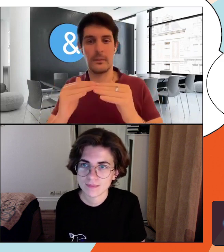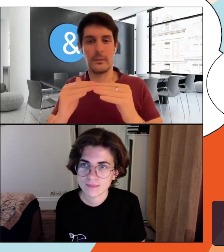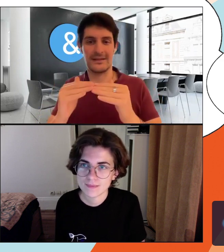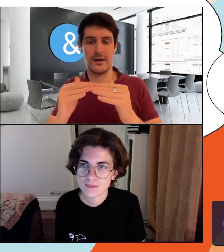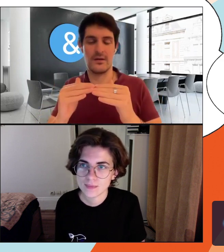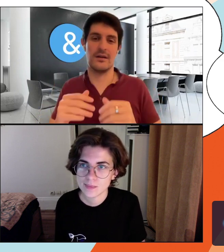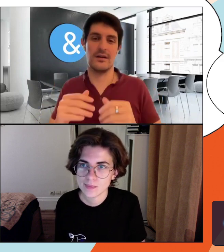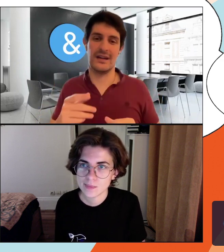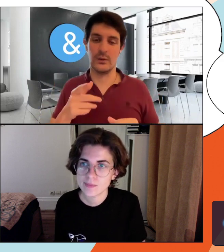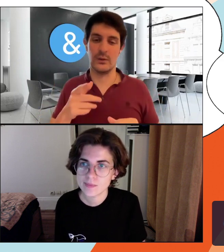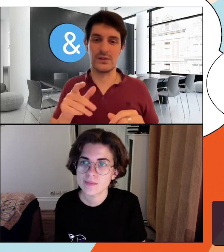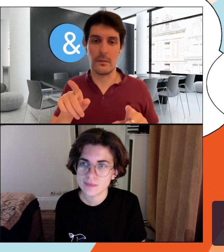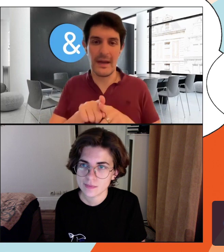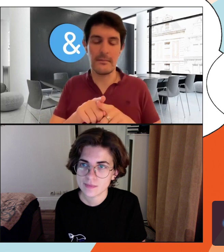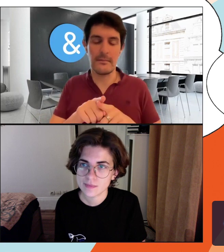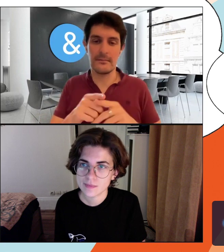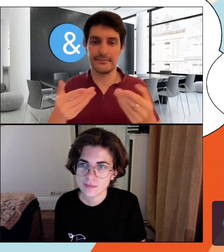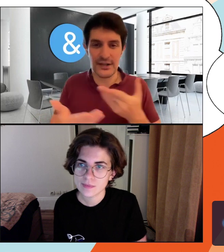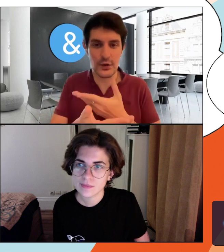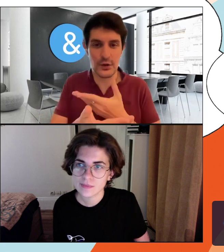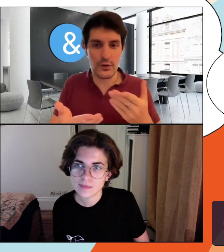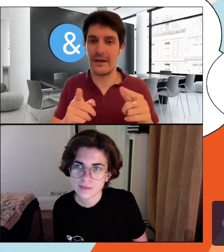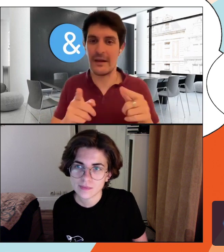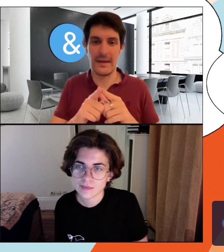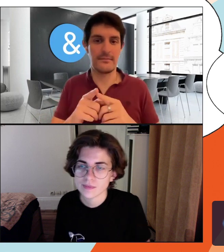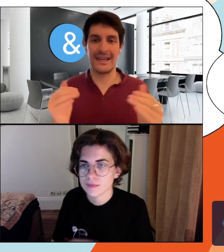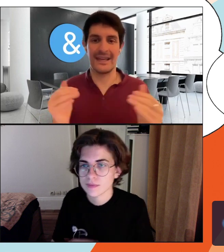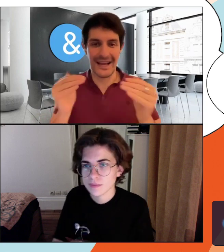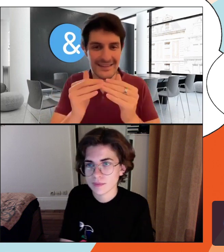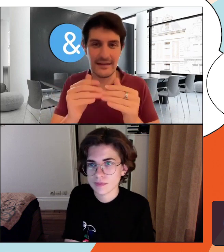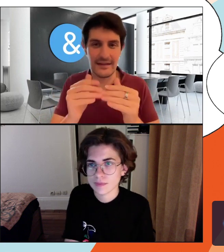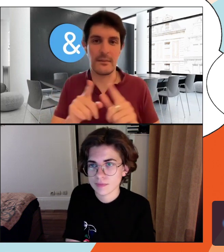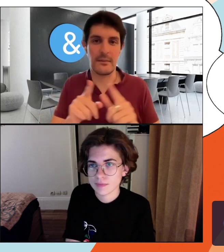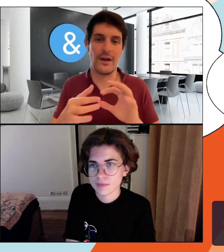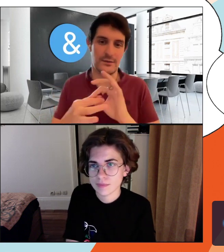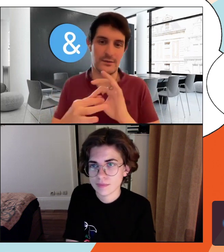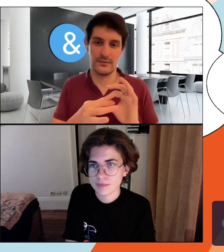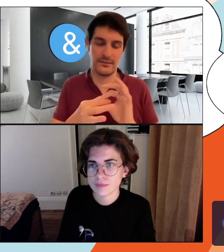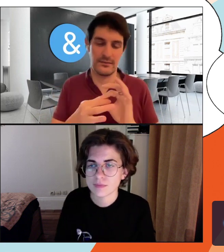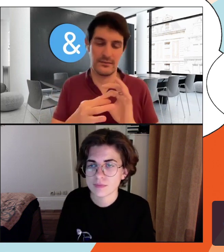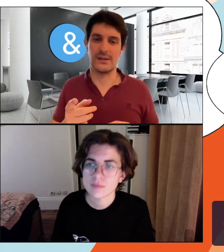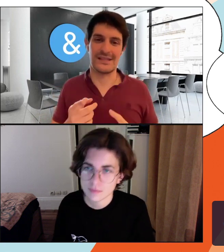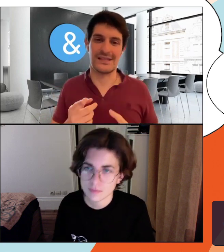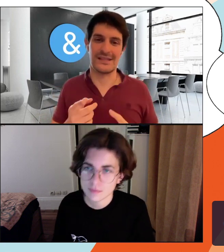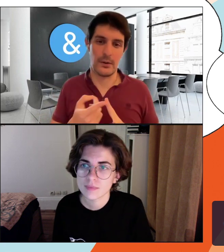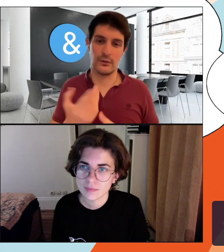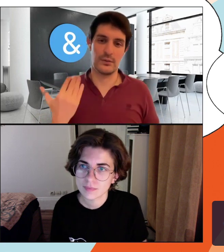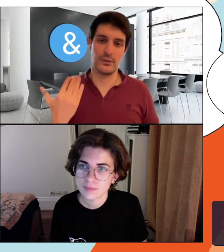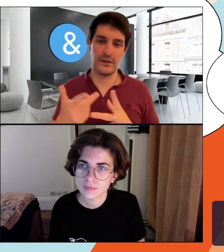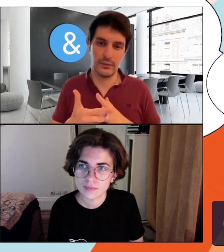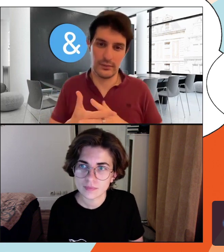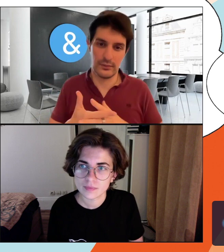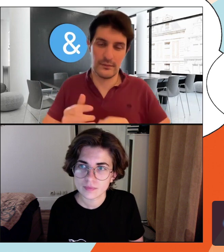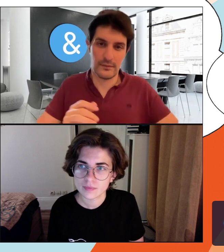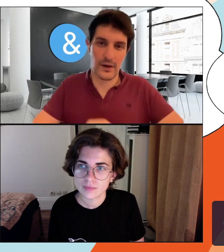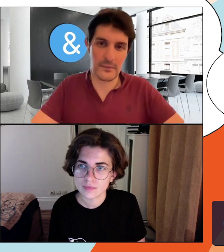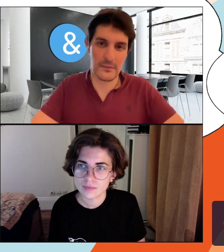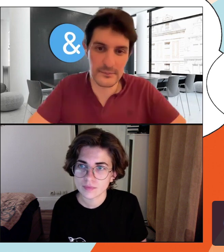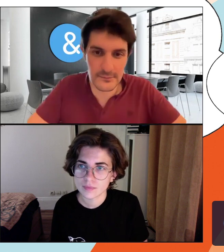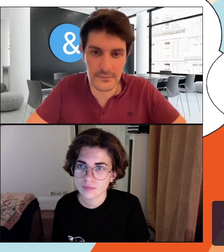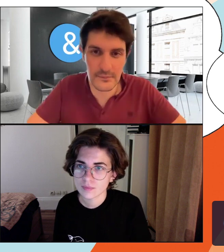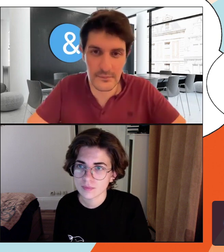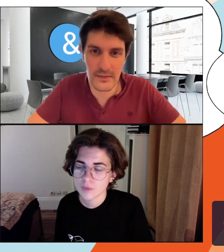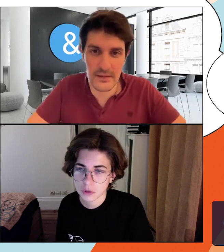personne. Donc, ils ont le même échange, la même égalité, même relation. C'est important depuis le début. Voilà.